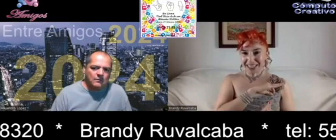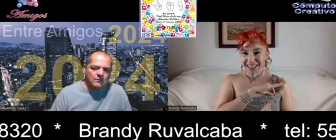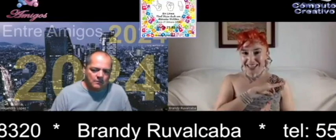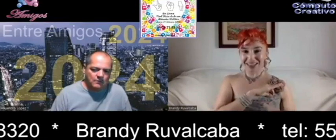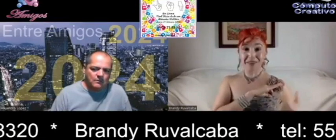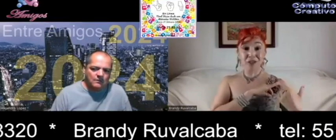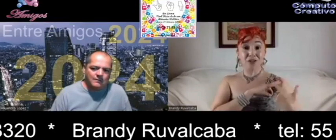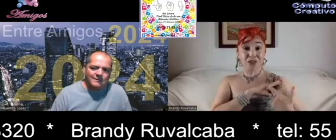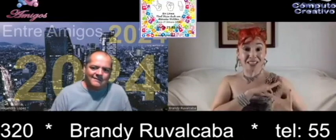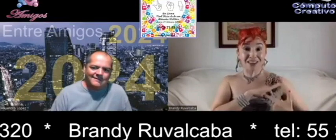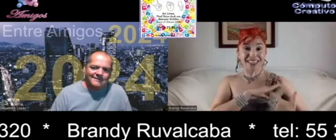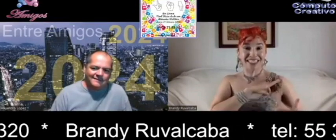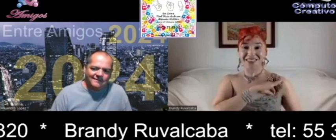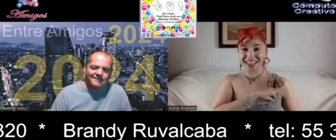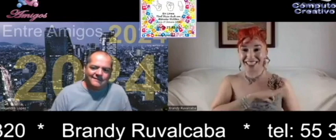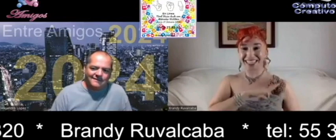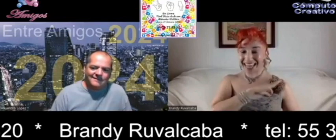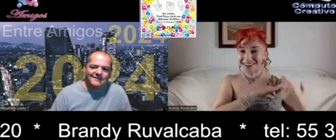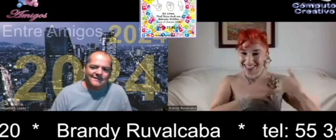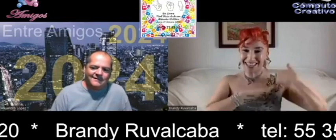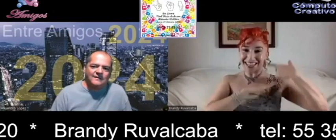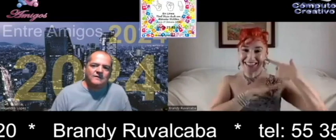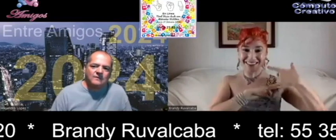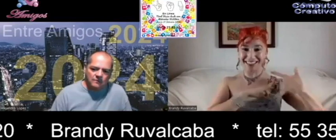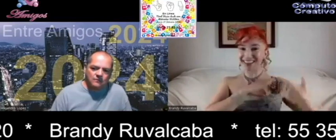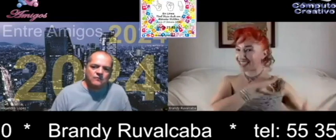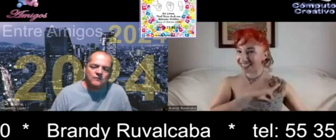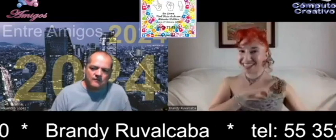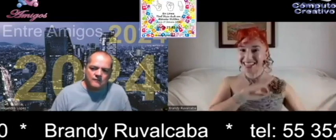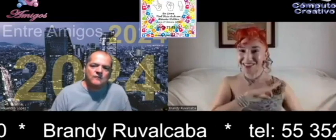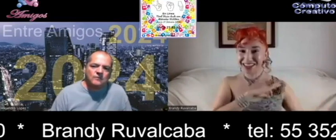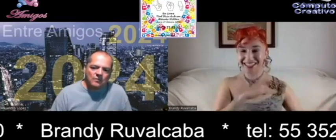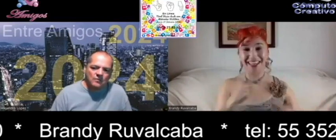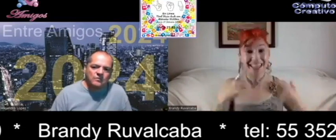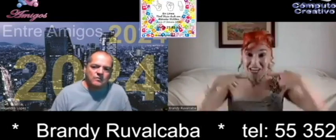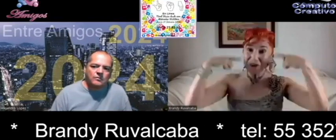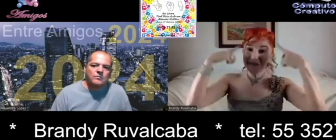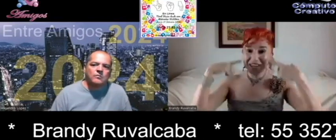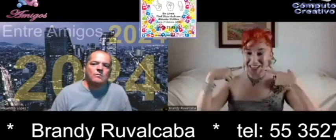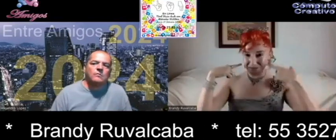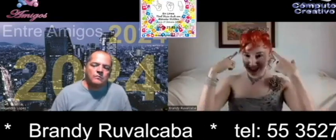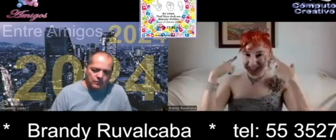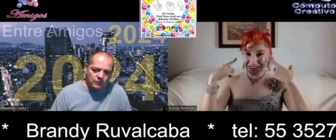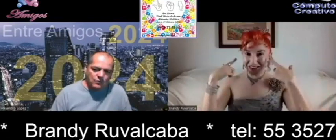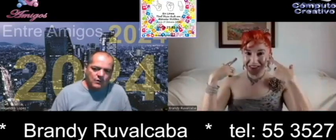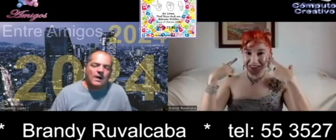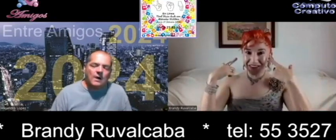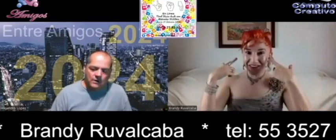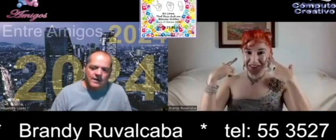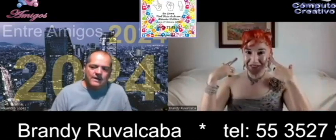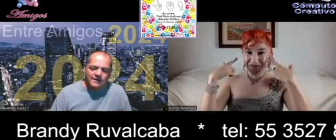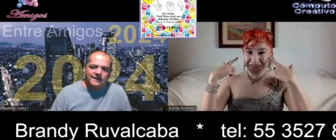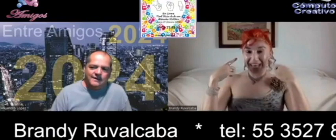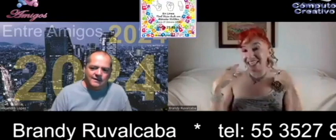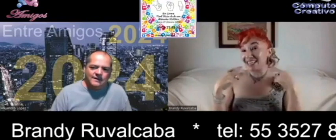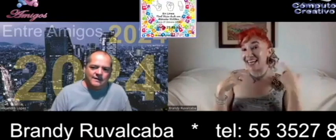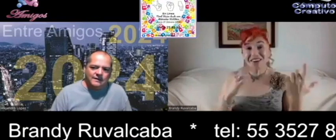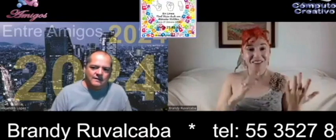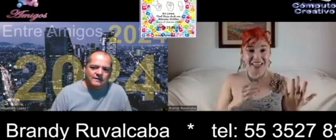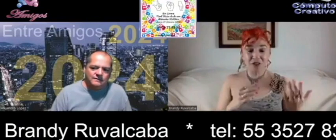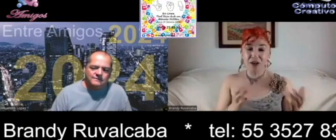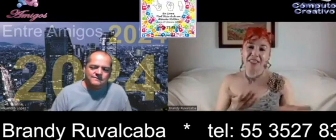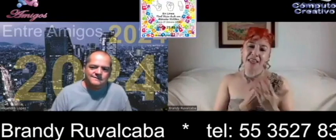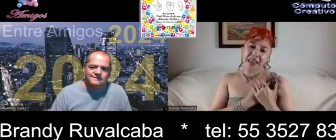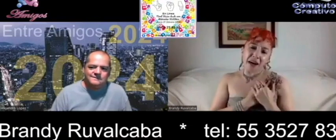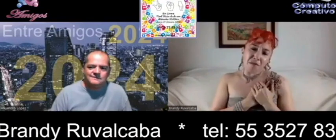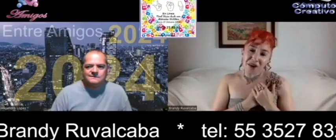tanto. En cambio, si yo estoy haciendo una seña de felicidad, claro que tiene que coincidir la seña de felicidad con mi expresión, ¿no? Ah, ok. La seña de contento,